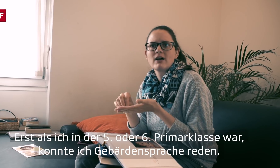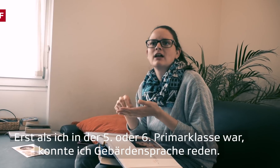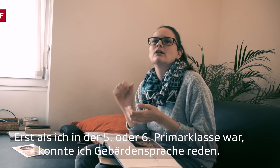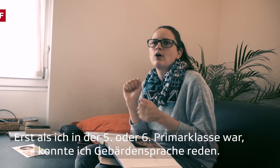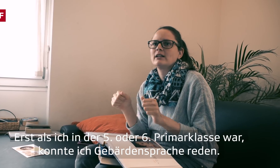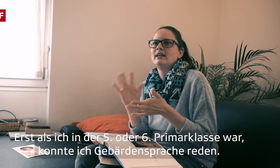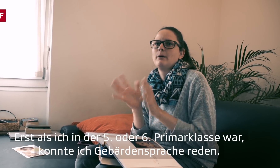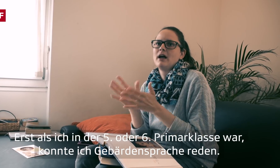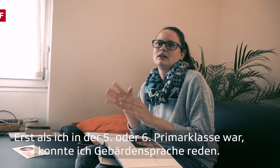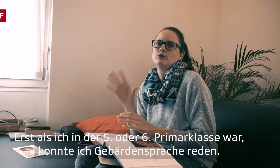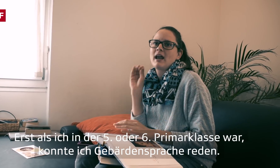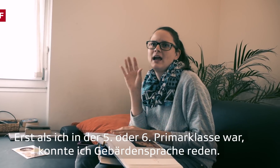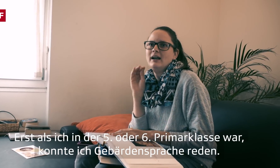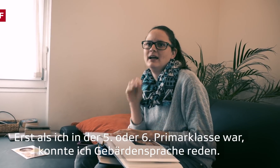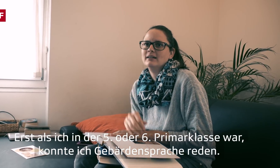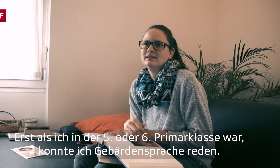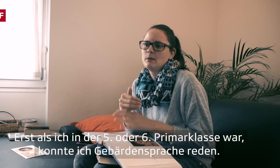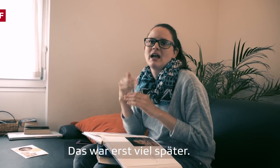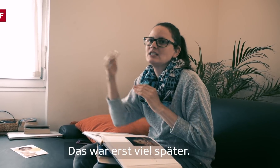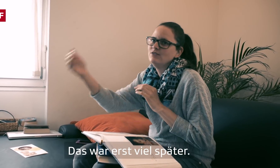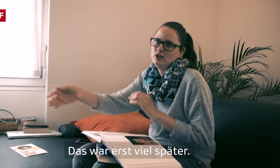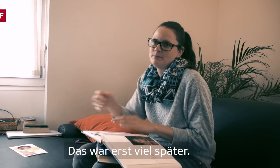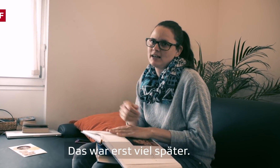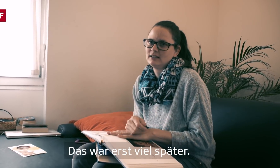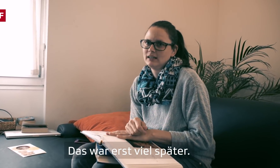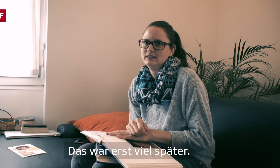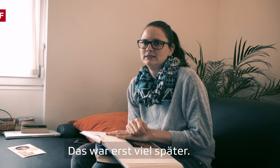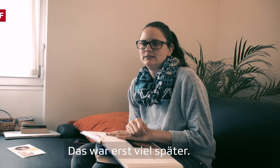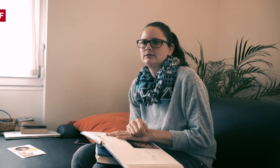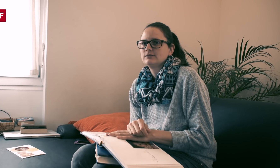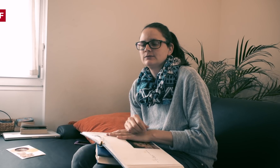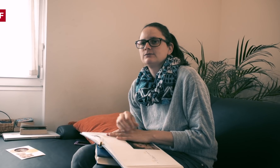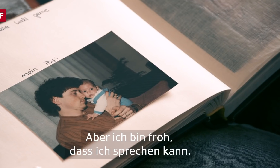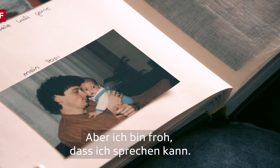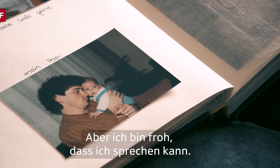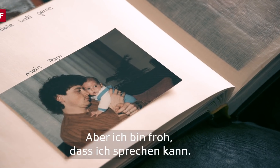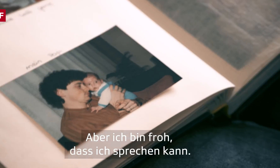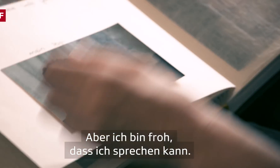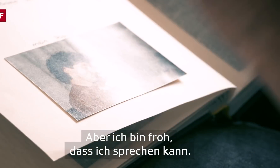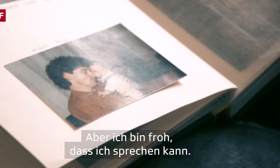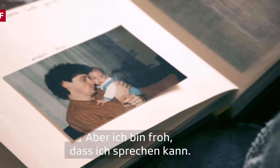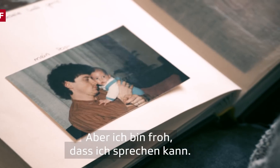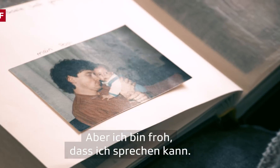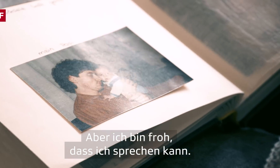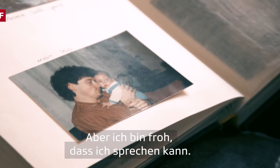war, konnte ich Gebärdensprache lernen, aber erst viel später. Und ich bin auch froh, dass ich sprechen